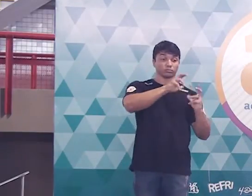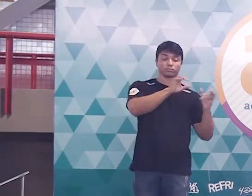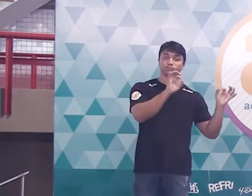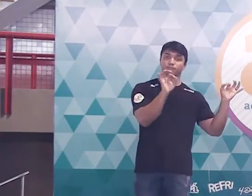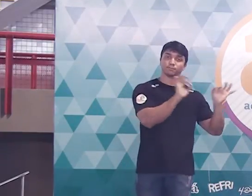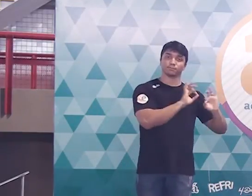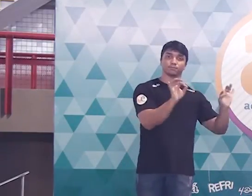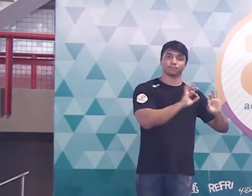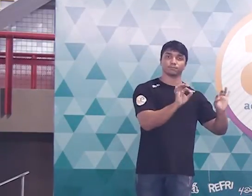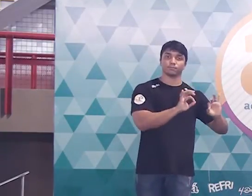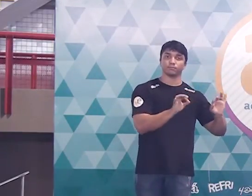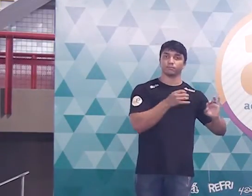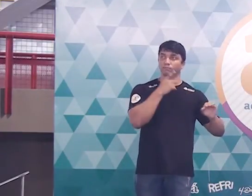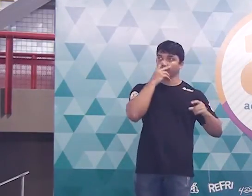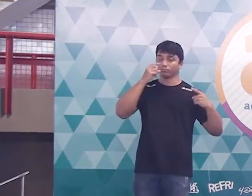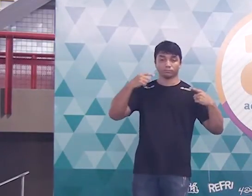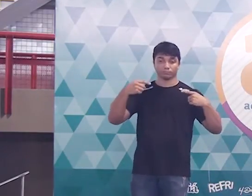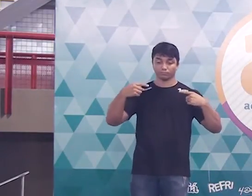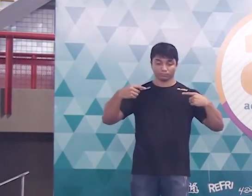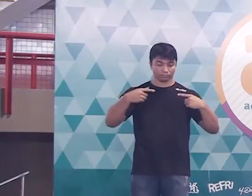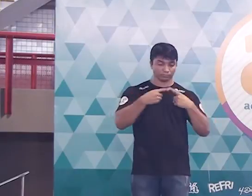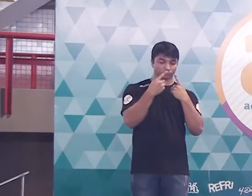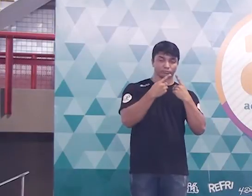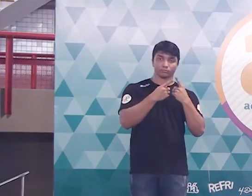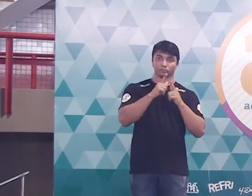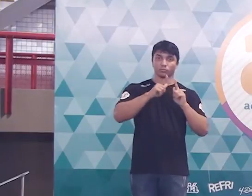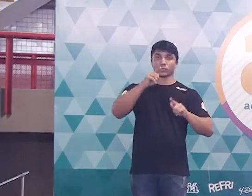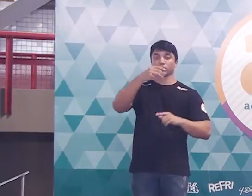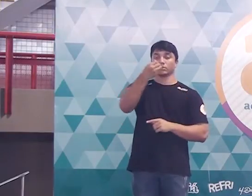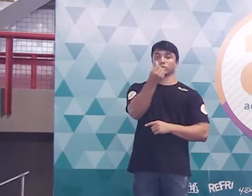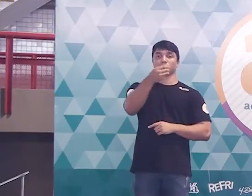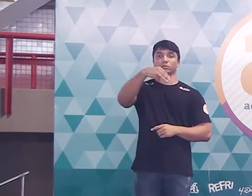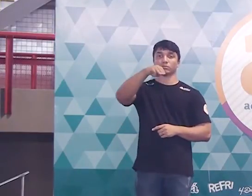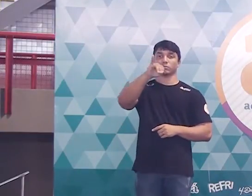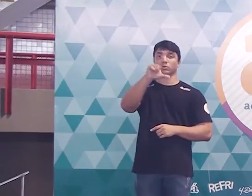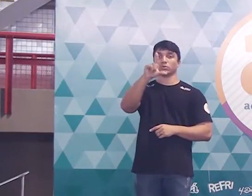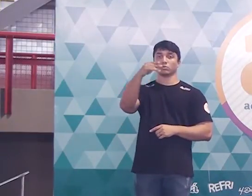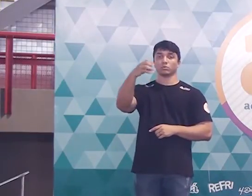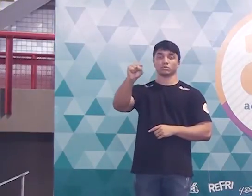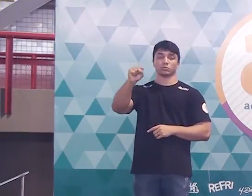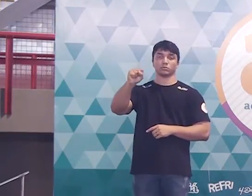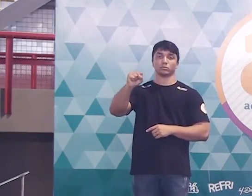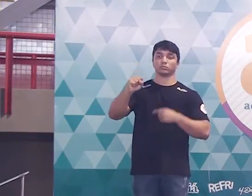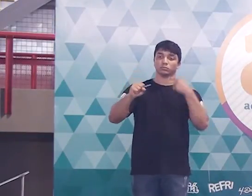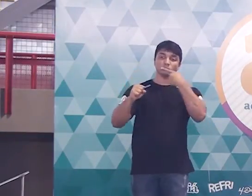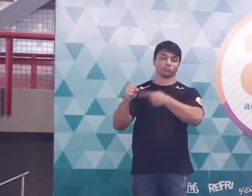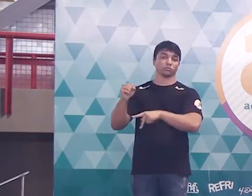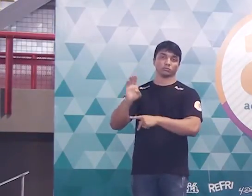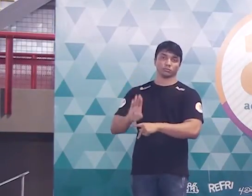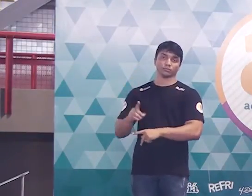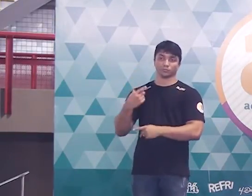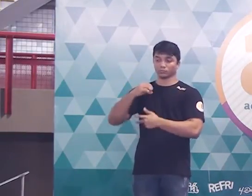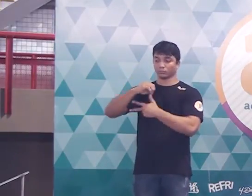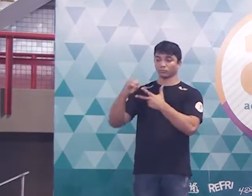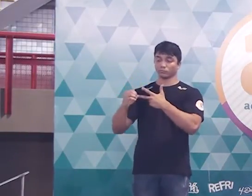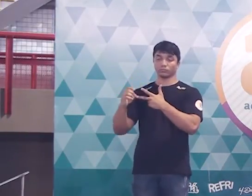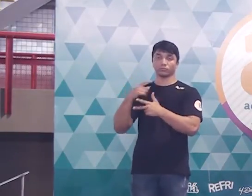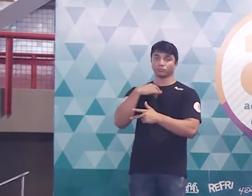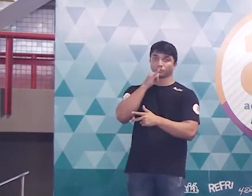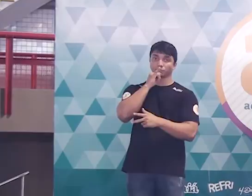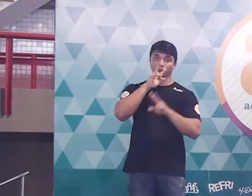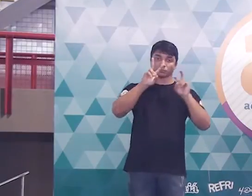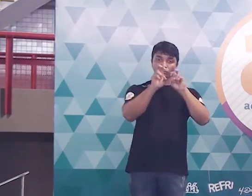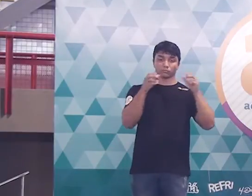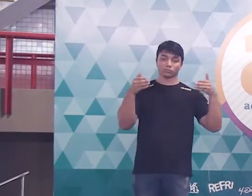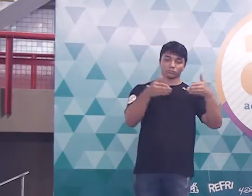mundo que consiga alcançar 6 milhões de pessoas. Então, quando eu boto uma questão sobre verminose